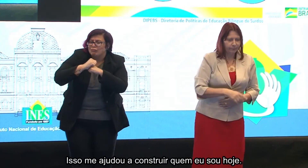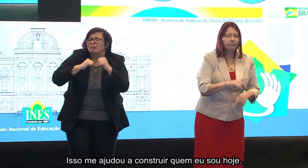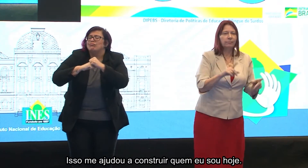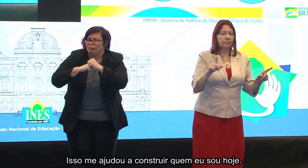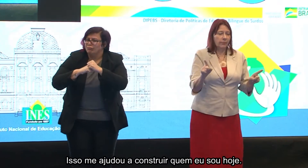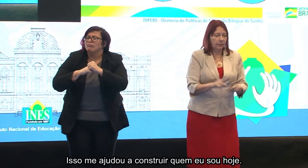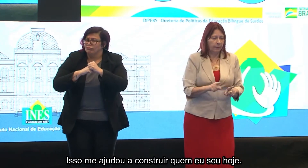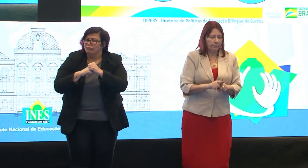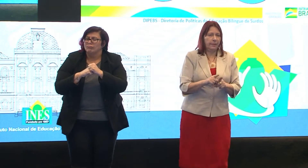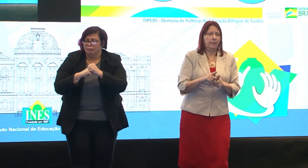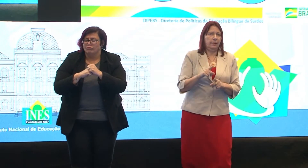sou hoje.